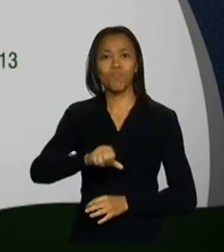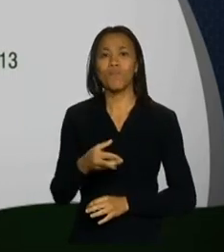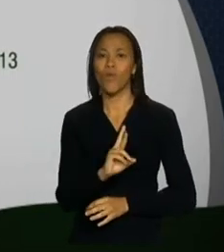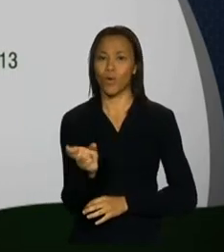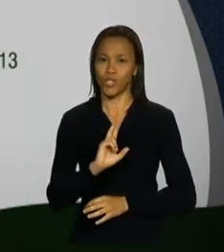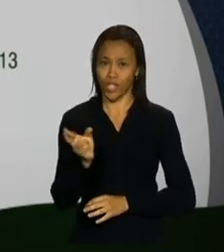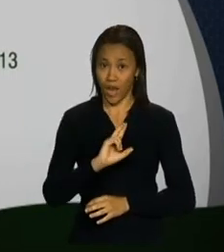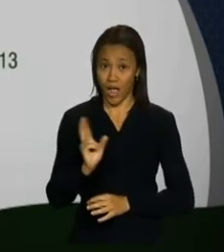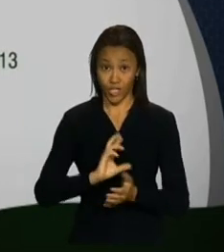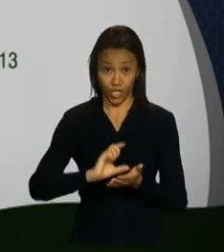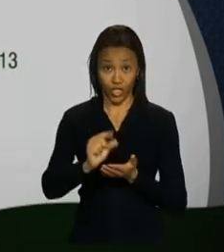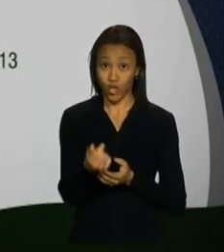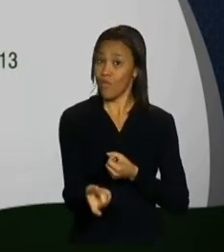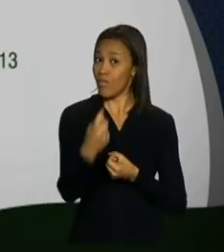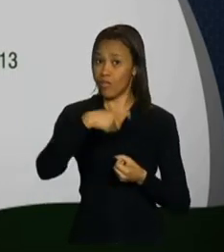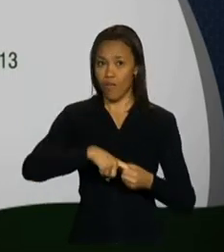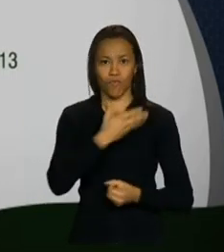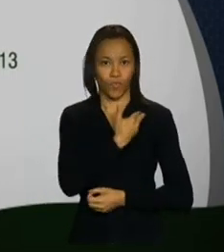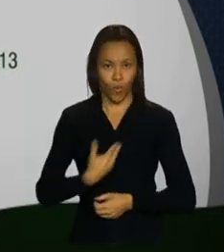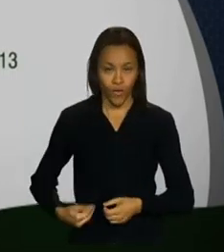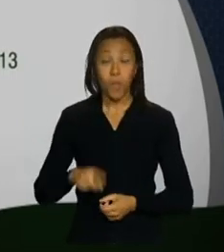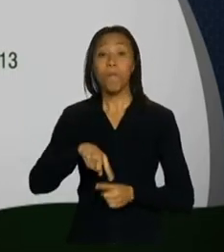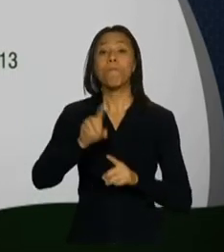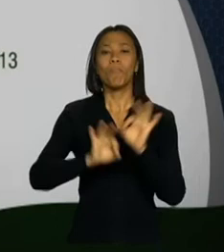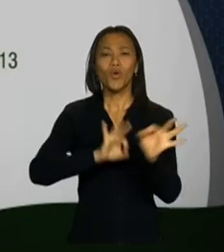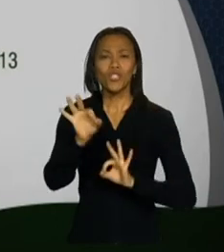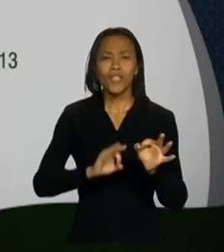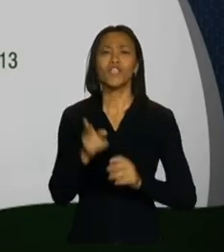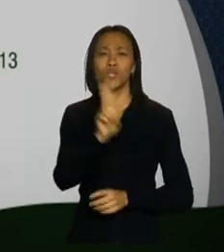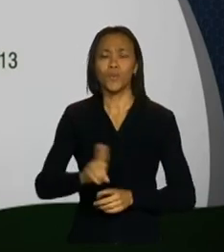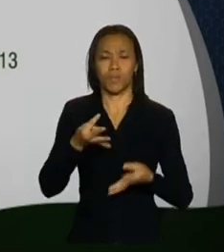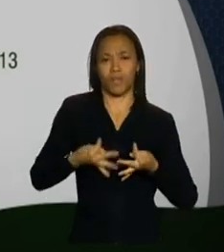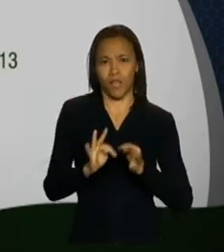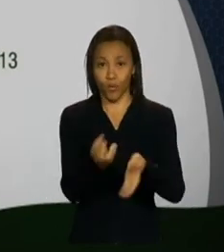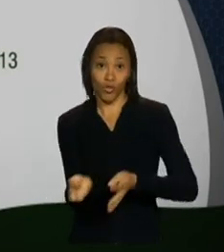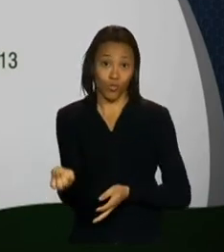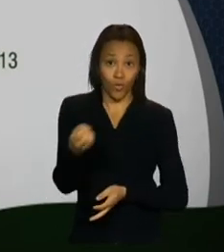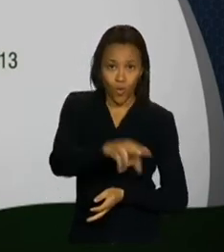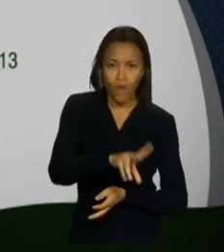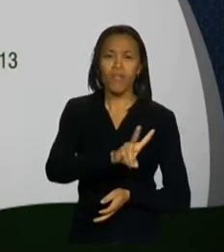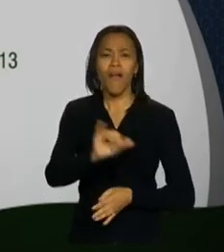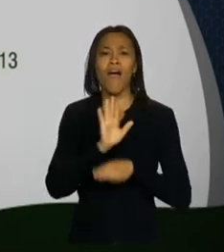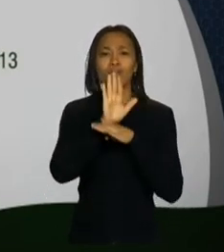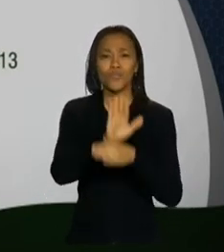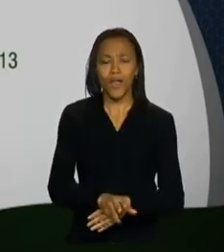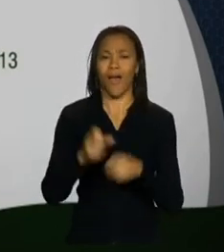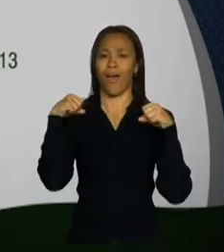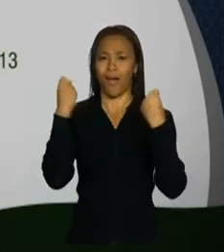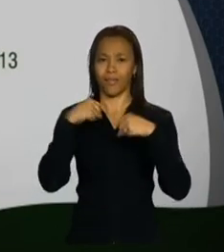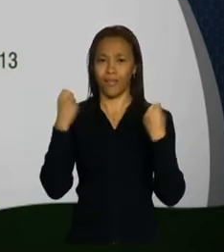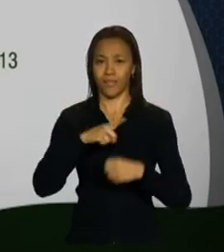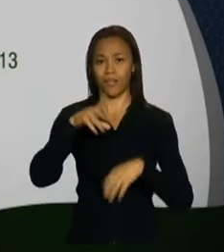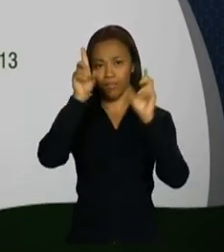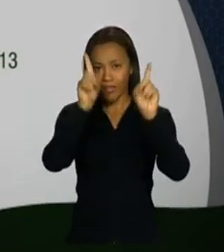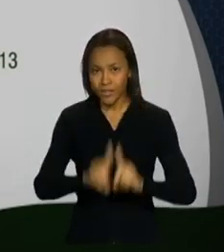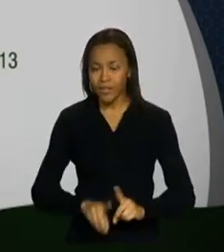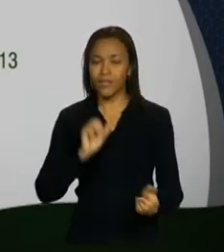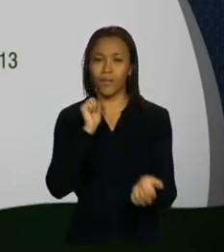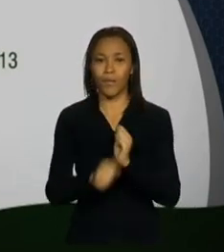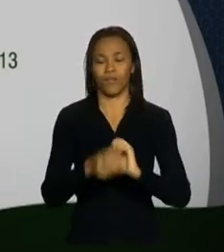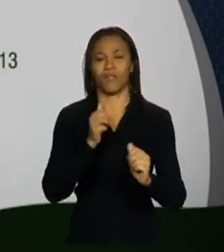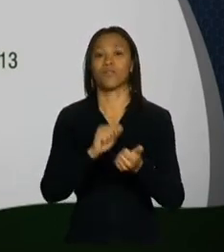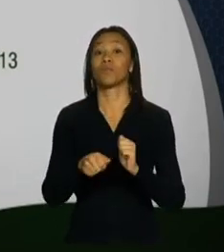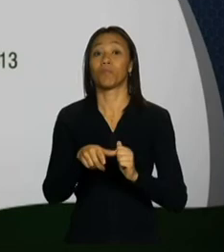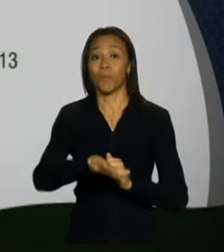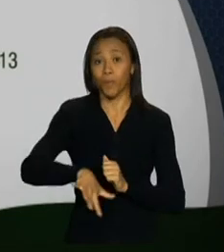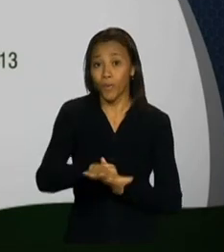em recursos não reembolsáveis projetos com tecnologia inovadora que ajudem atletas com deficiência na prática do